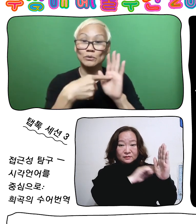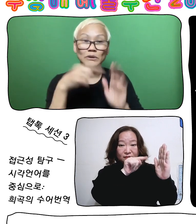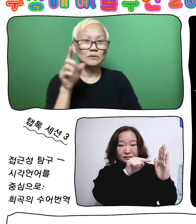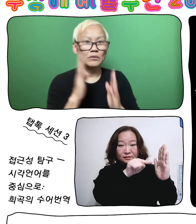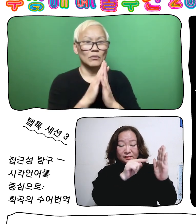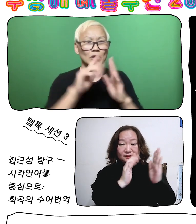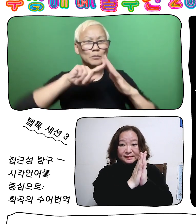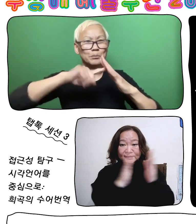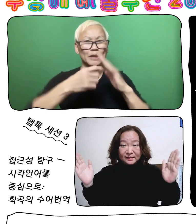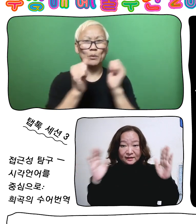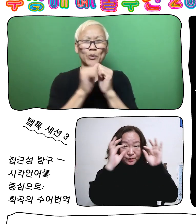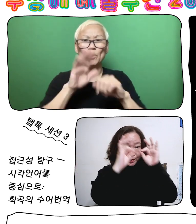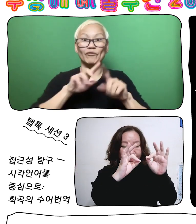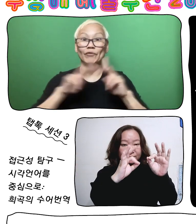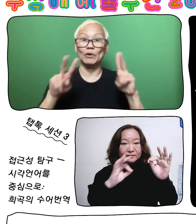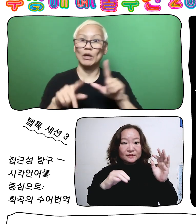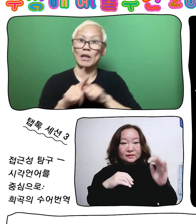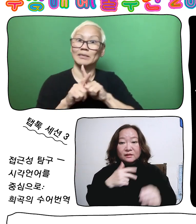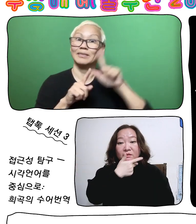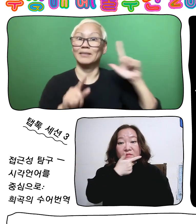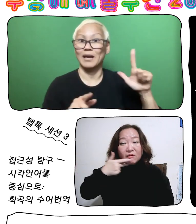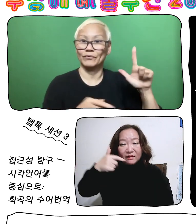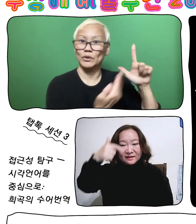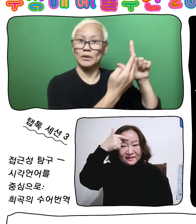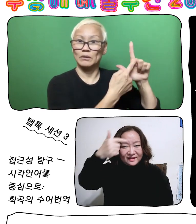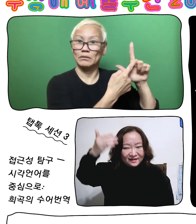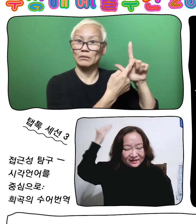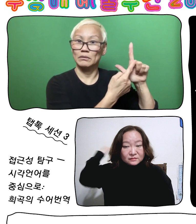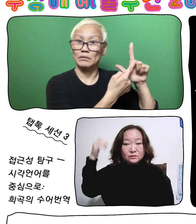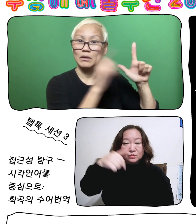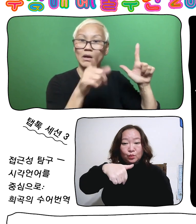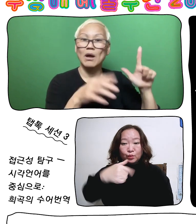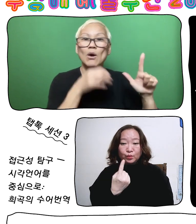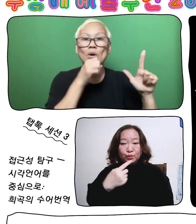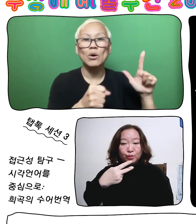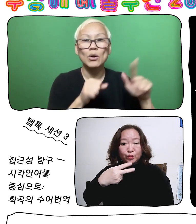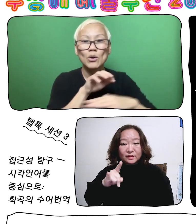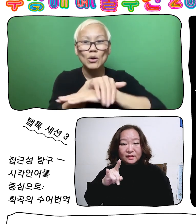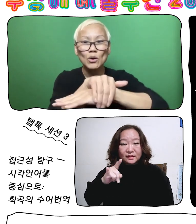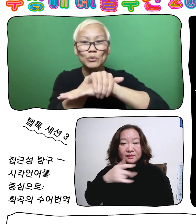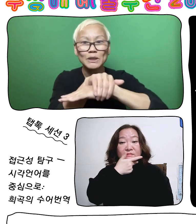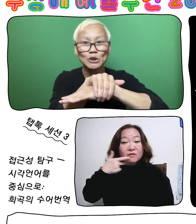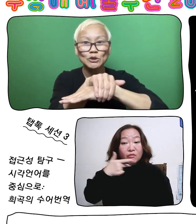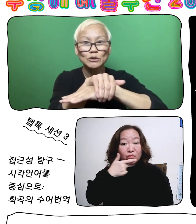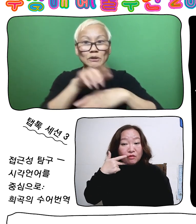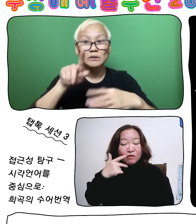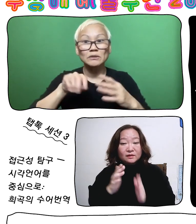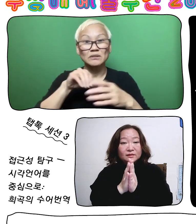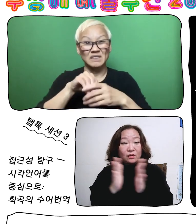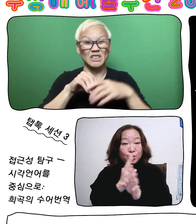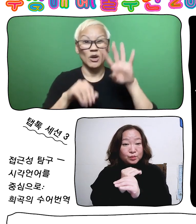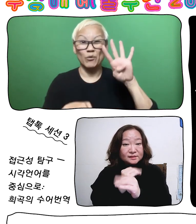표에서 가장 왼쪽에 위치한 고어는 450년에서 1100년에 형성되었습니다.